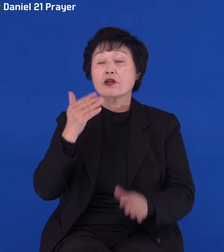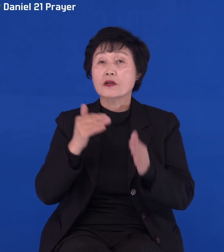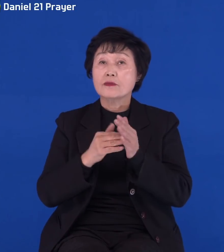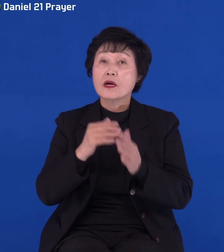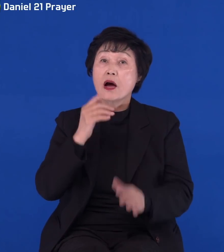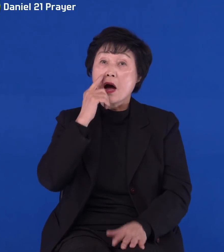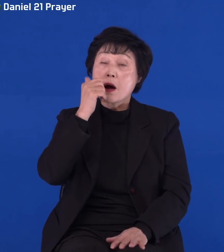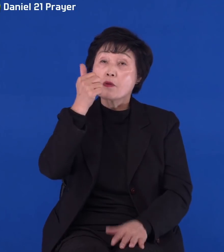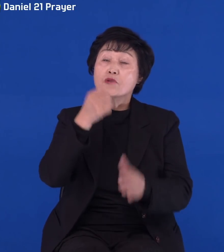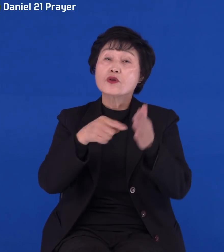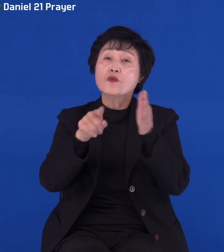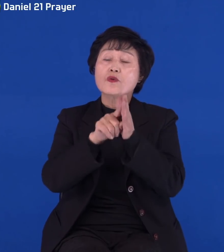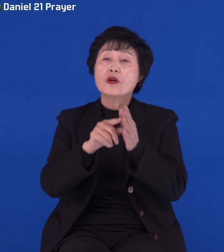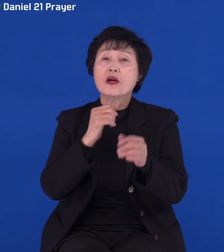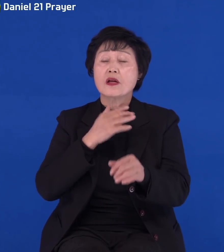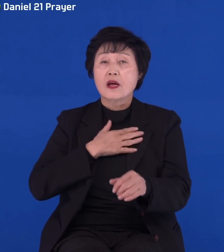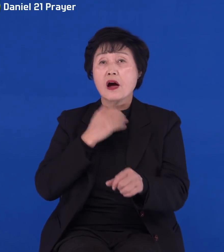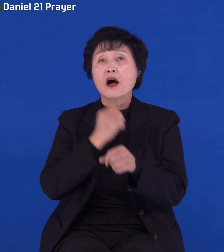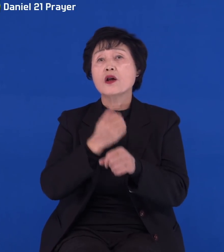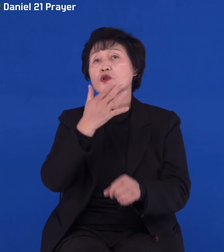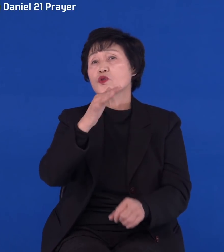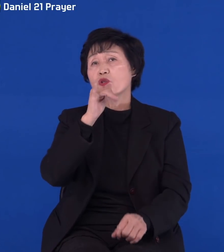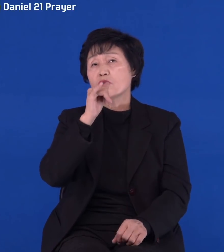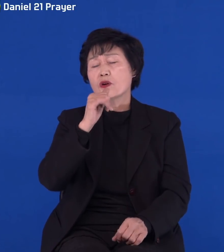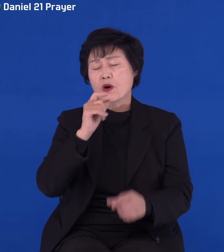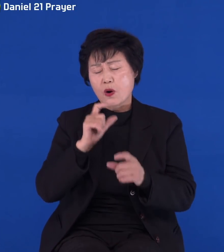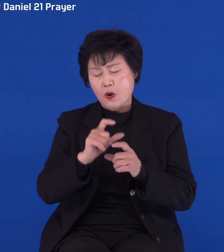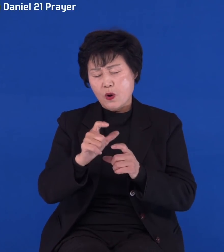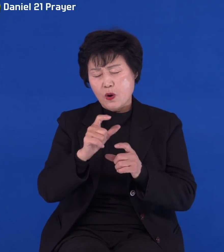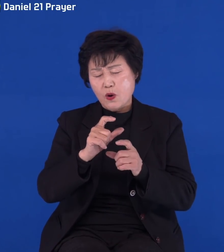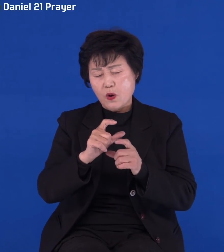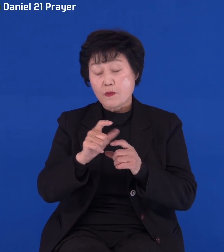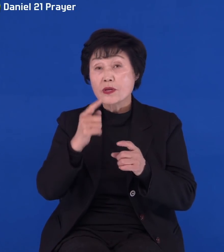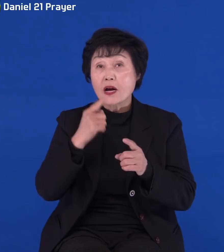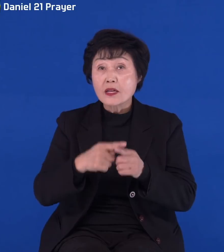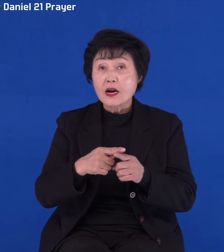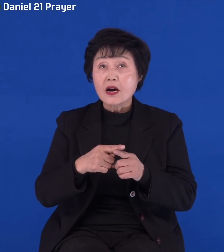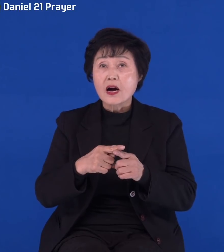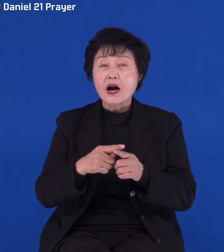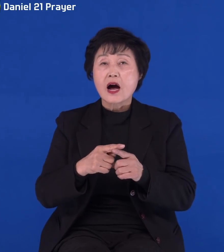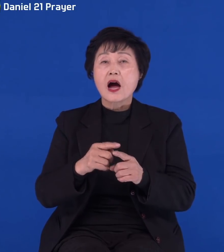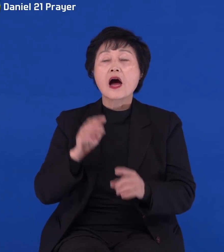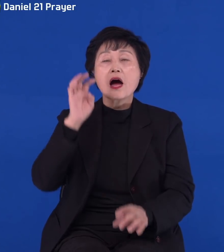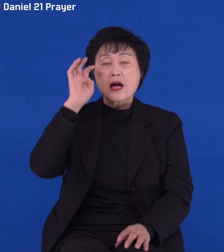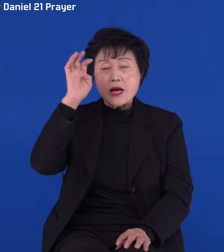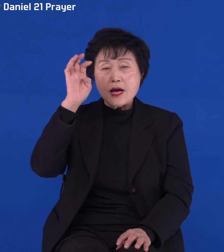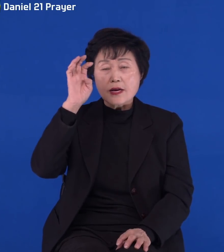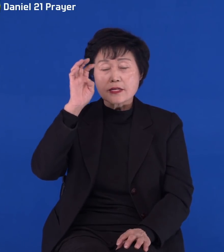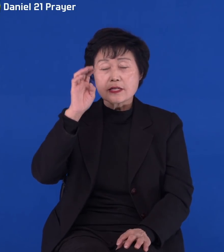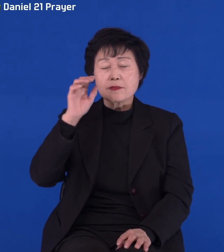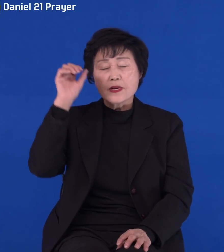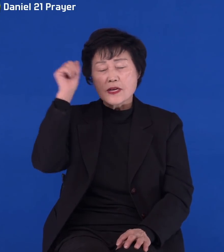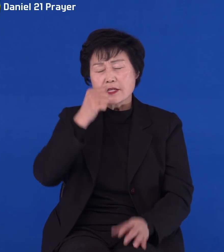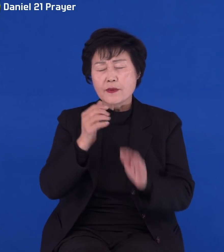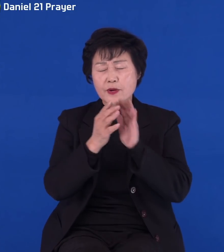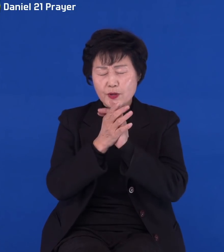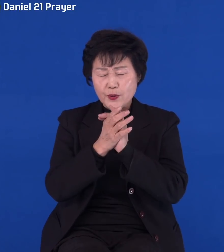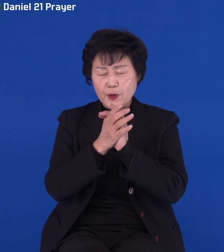있는 게 무엇일까라고 고민하다가 40일 작정 기도를 한번 드려야겠다. 40일 새벽 기도를